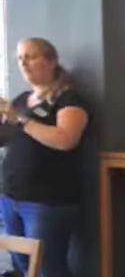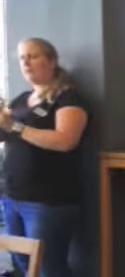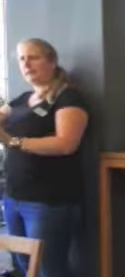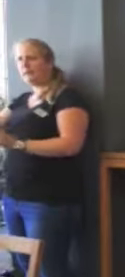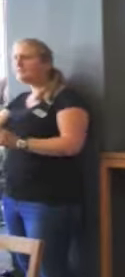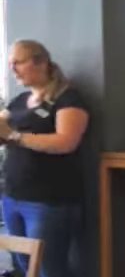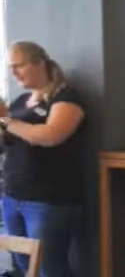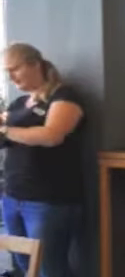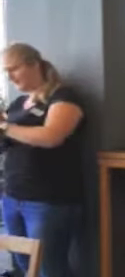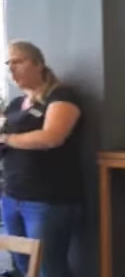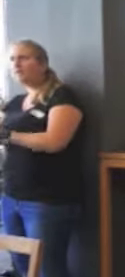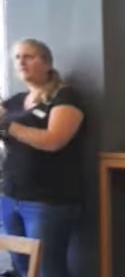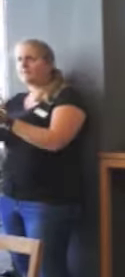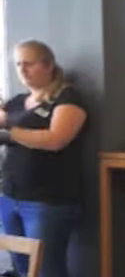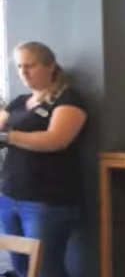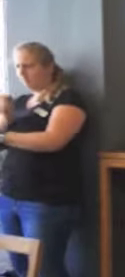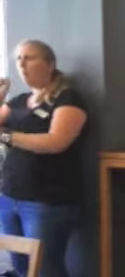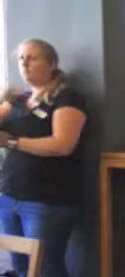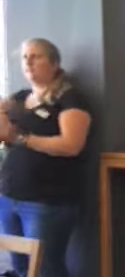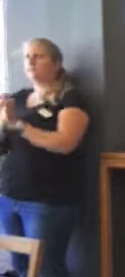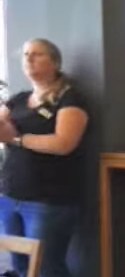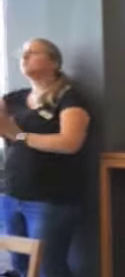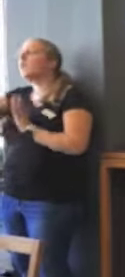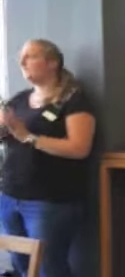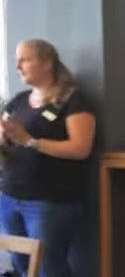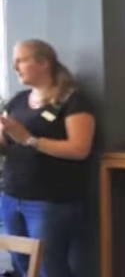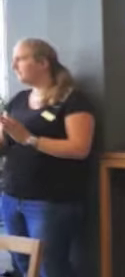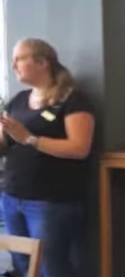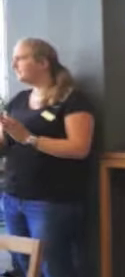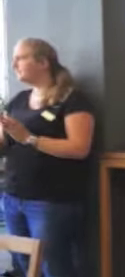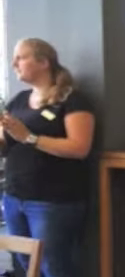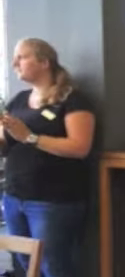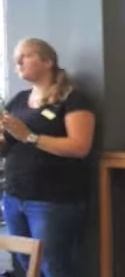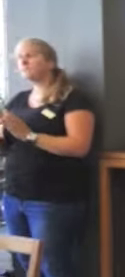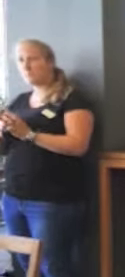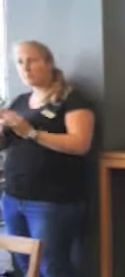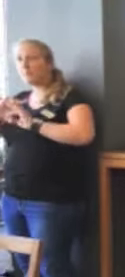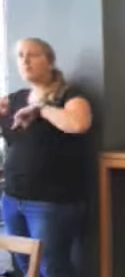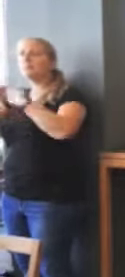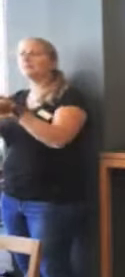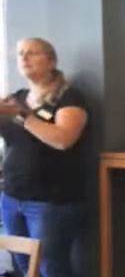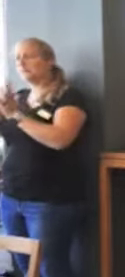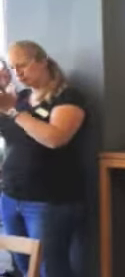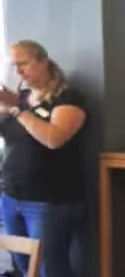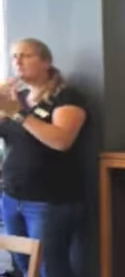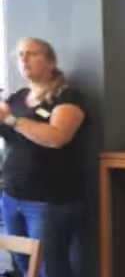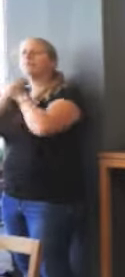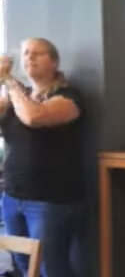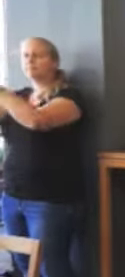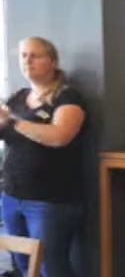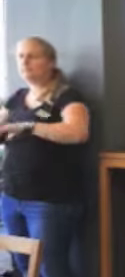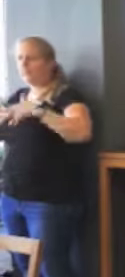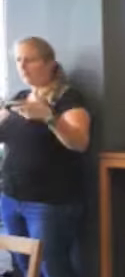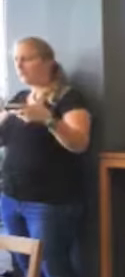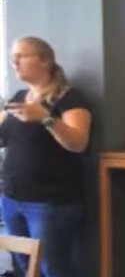får samhället när man startar en gruva om en utvecklingsstrategi för hållbar tillväxt.